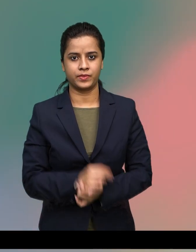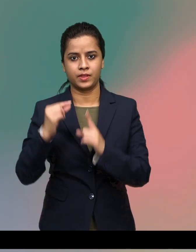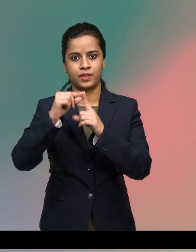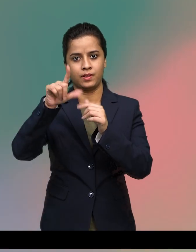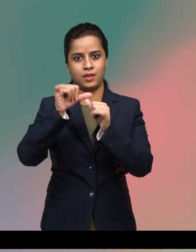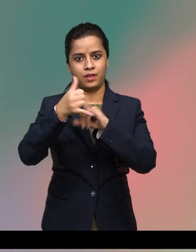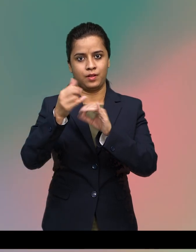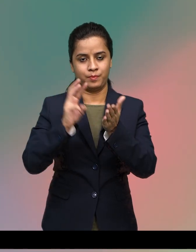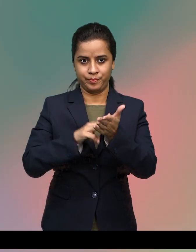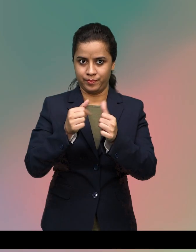प्लाझ्मा.